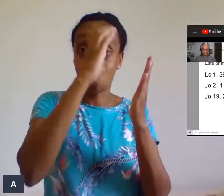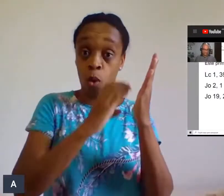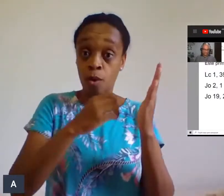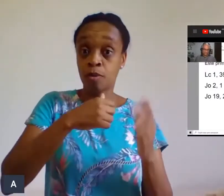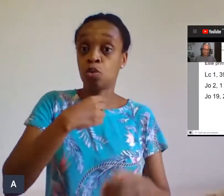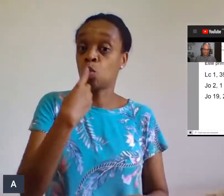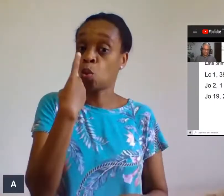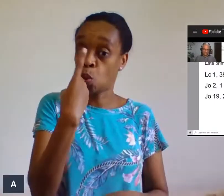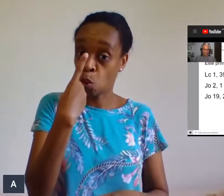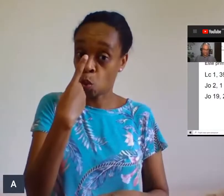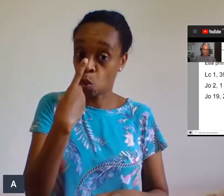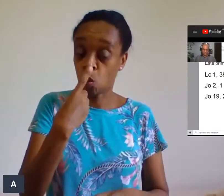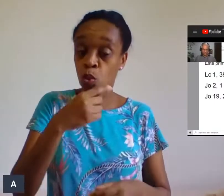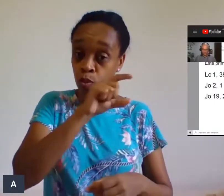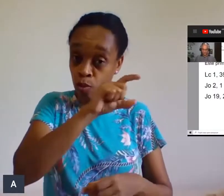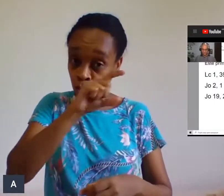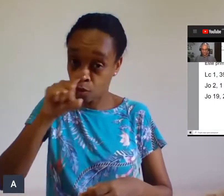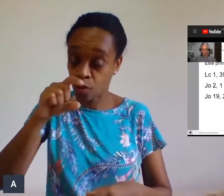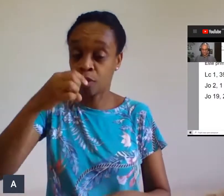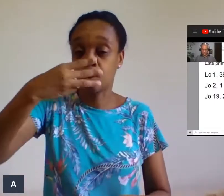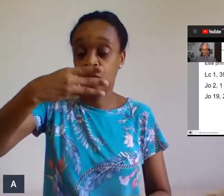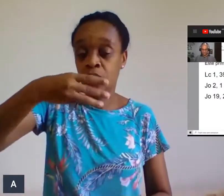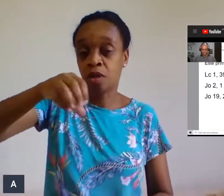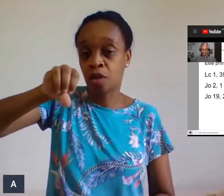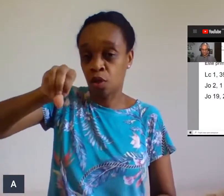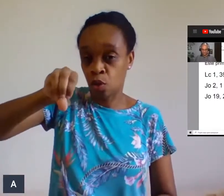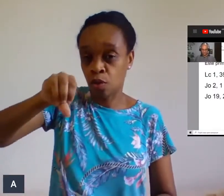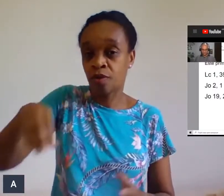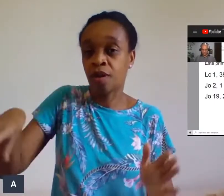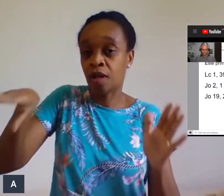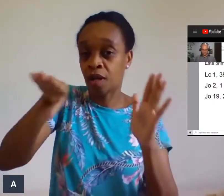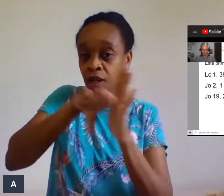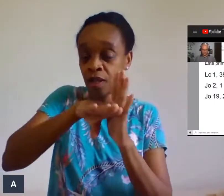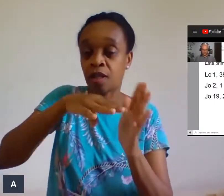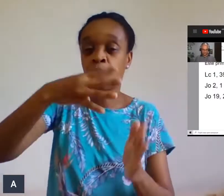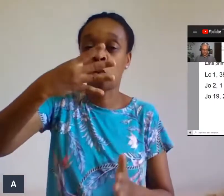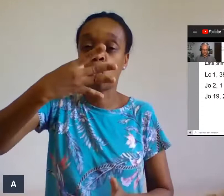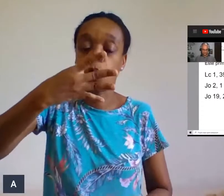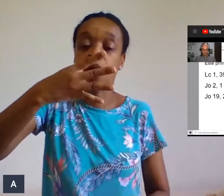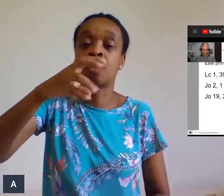39 a 45. Vamos lá.